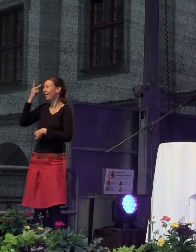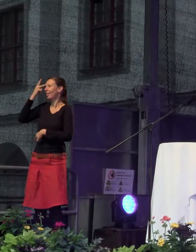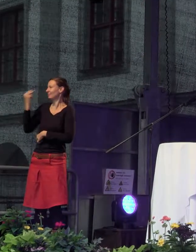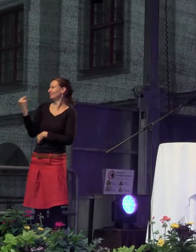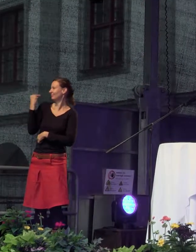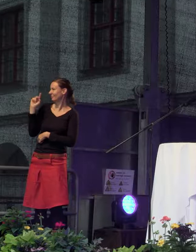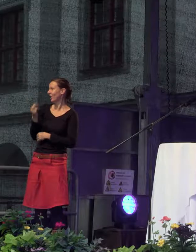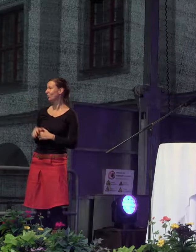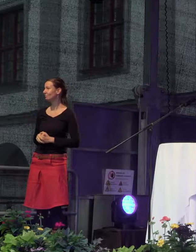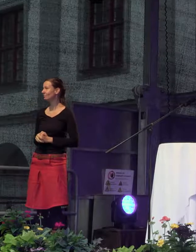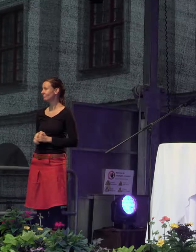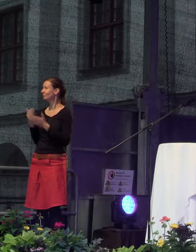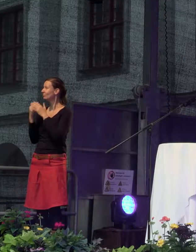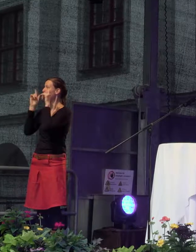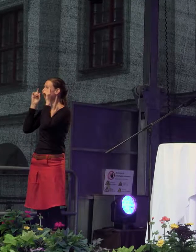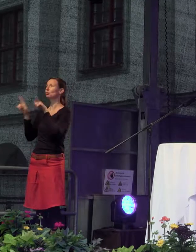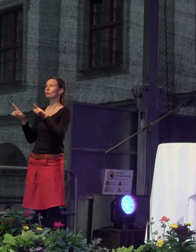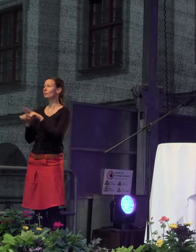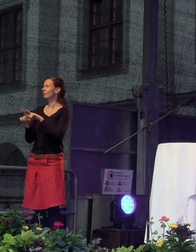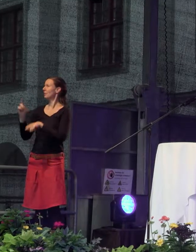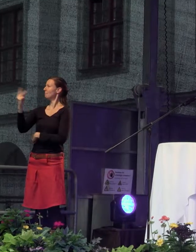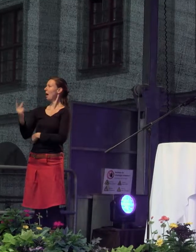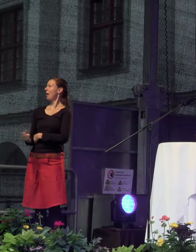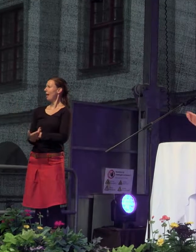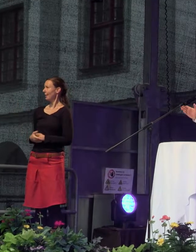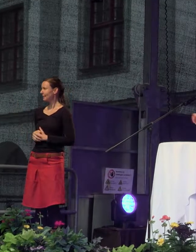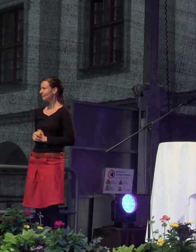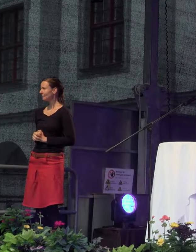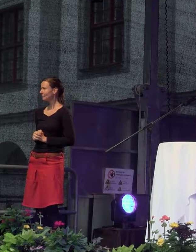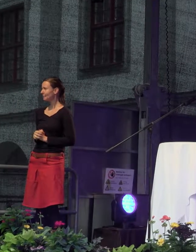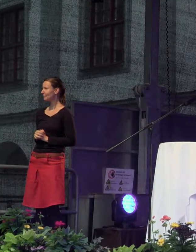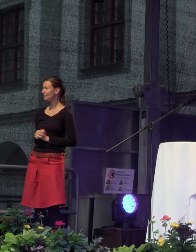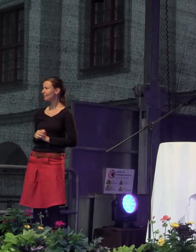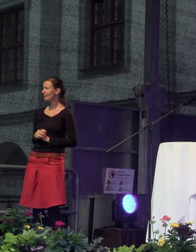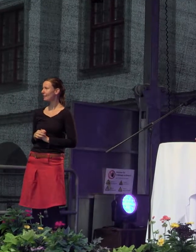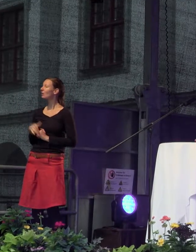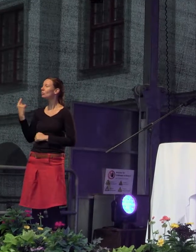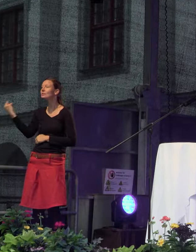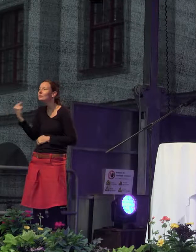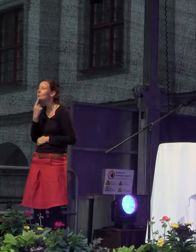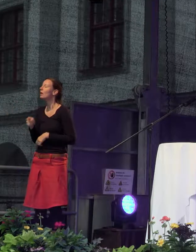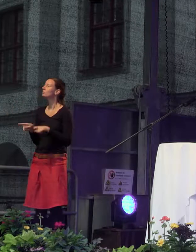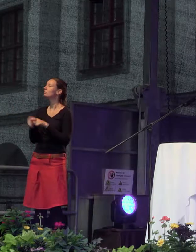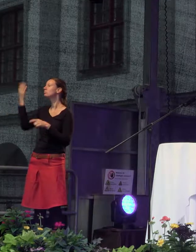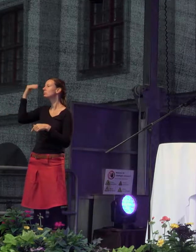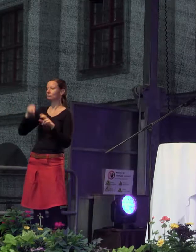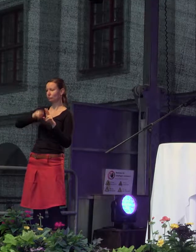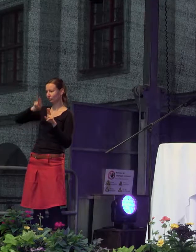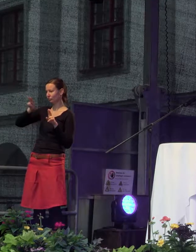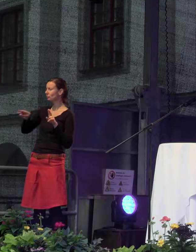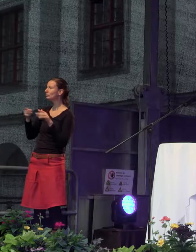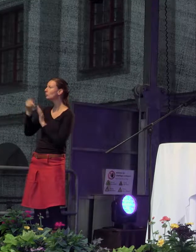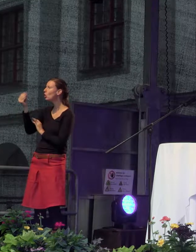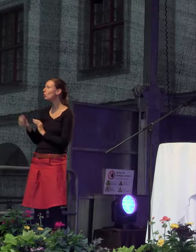malerisch und erinnert in ihrer stärke wie sie selbst sagen an die landschaftsbilder william turner